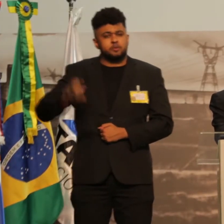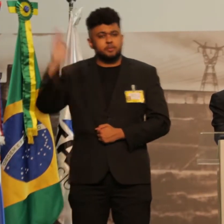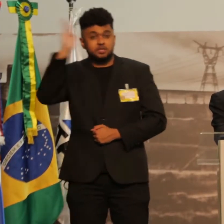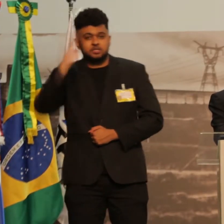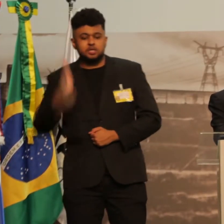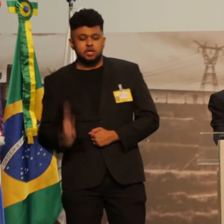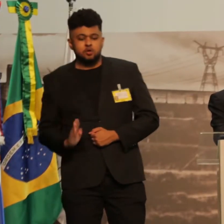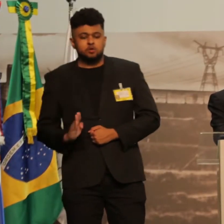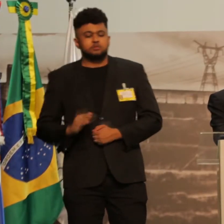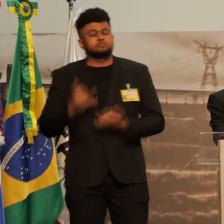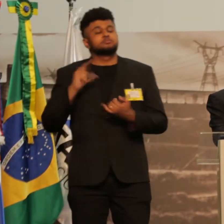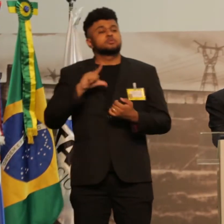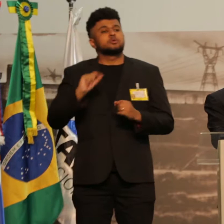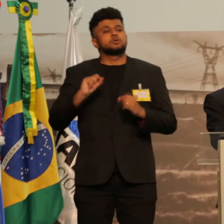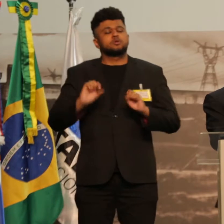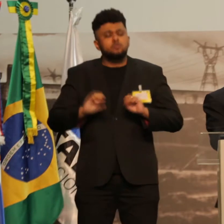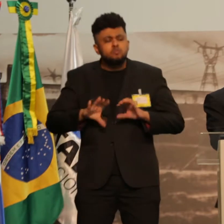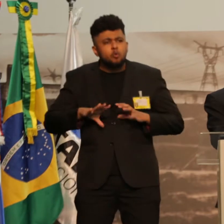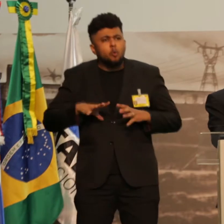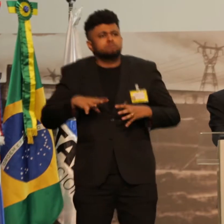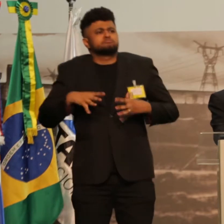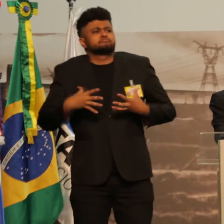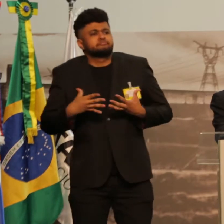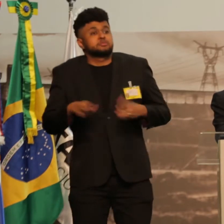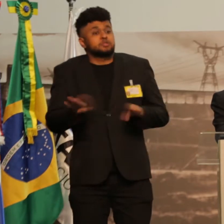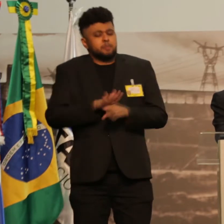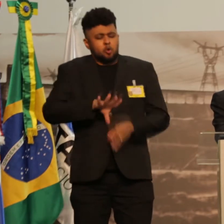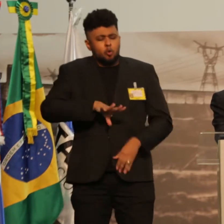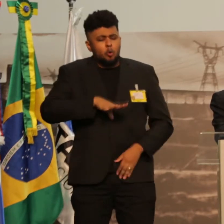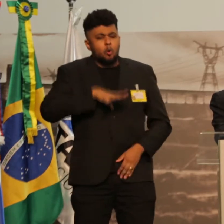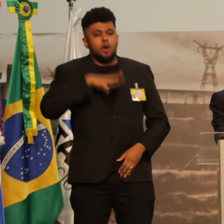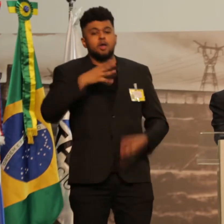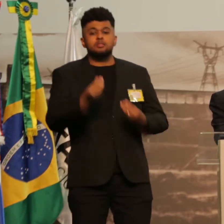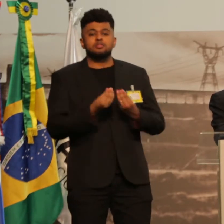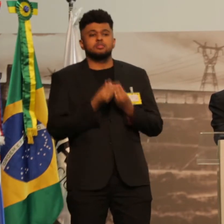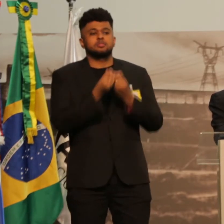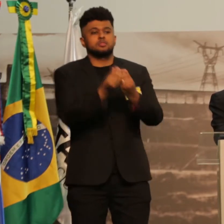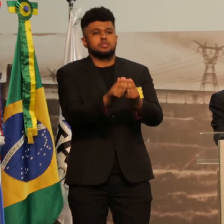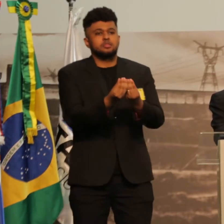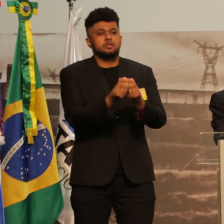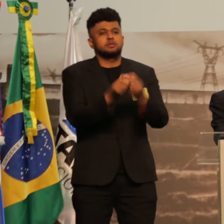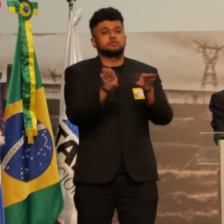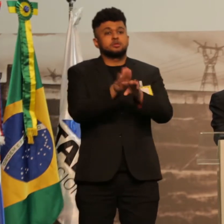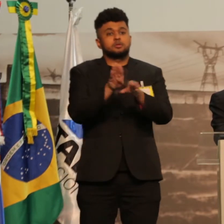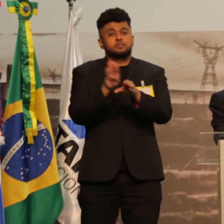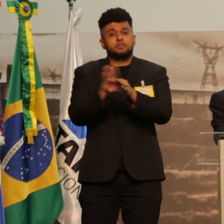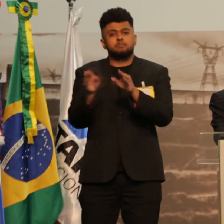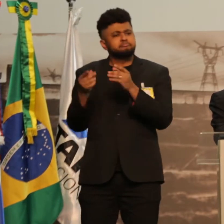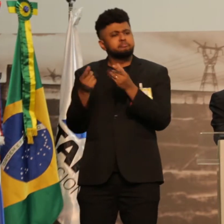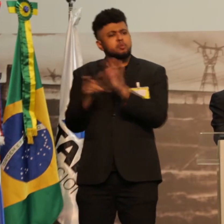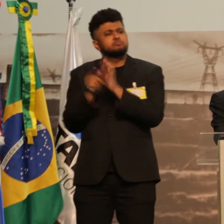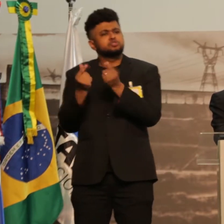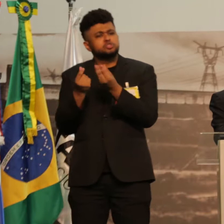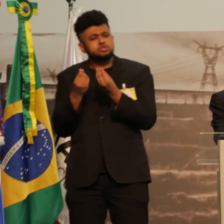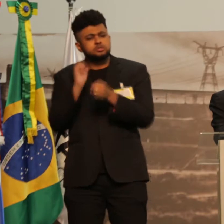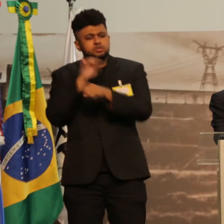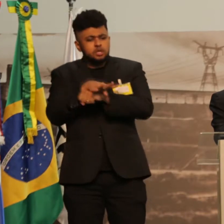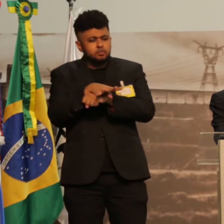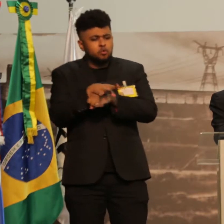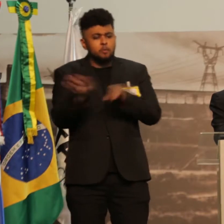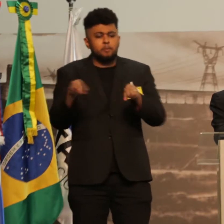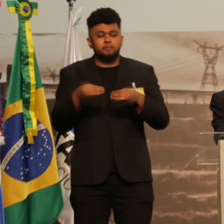a motivação nem a coragem de disponibilizar os recursos de Itaipu a serviço